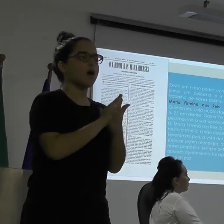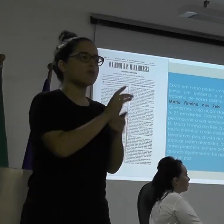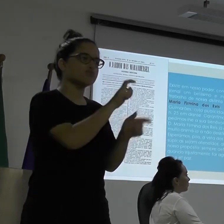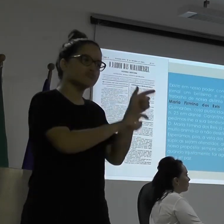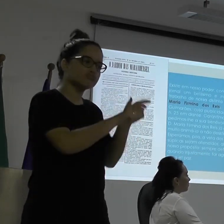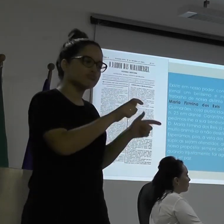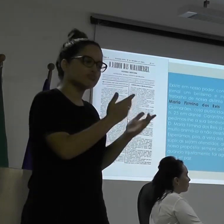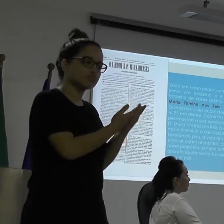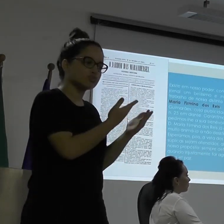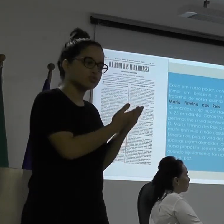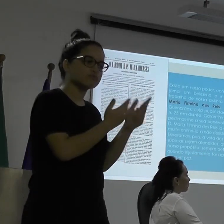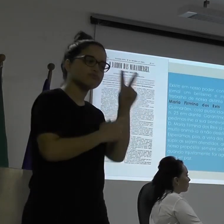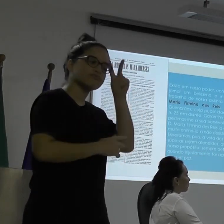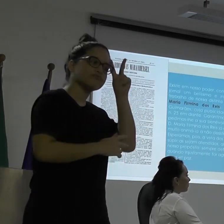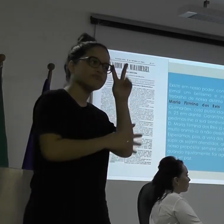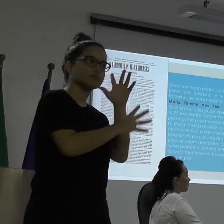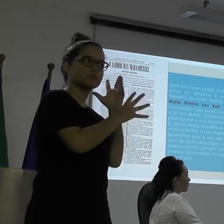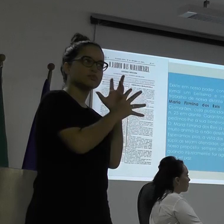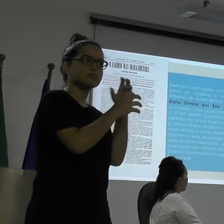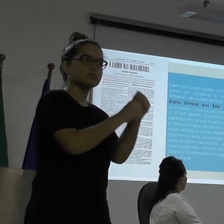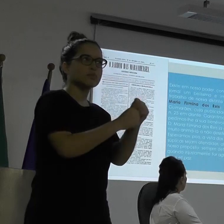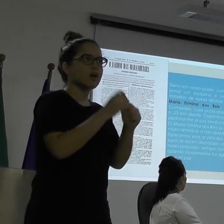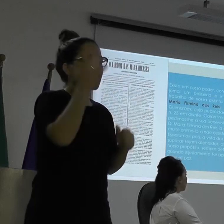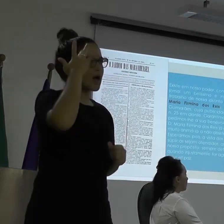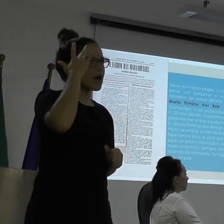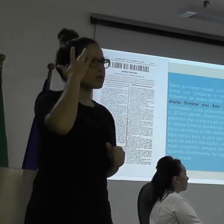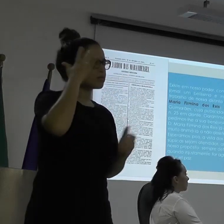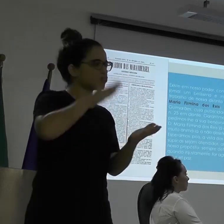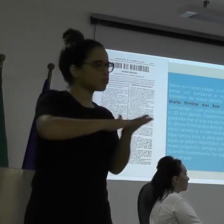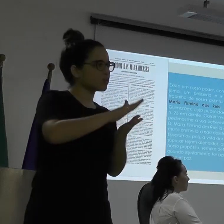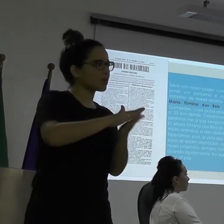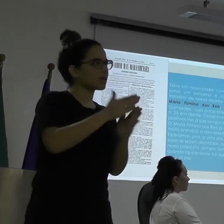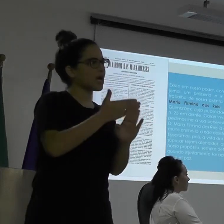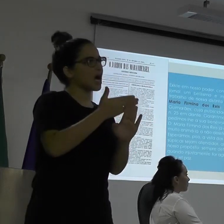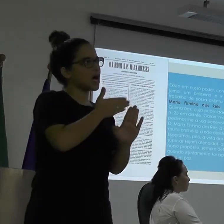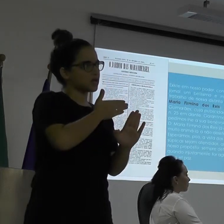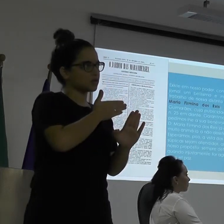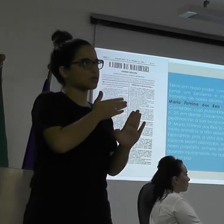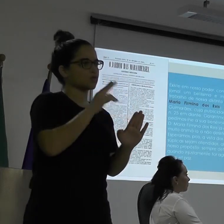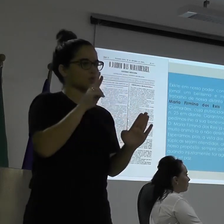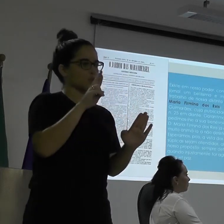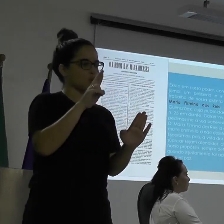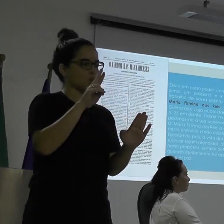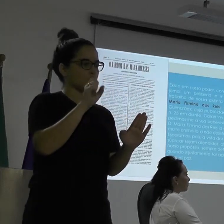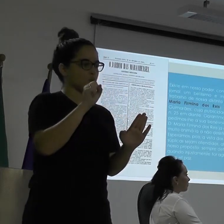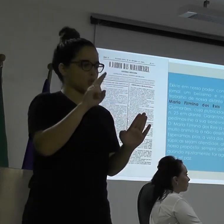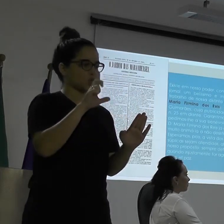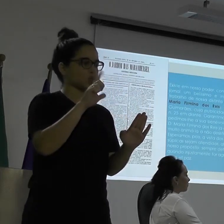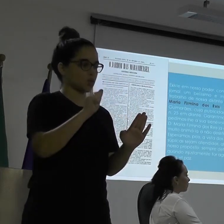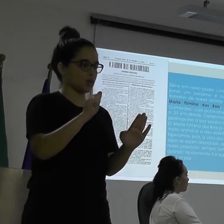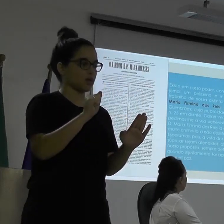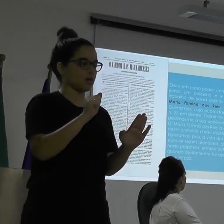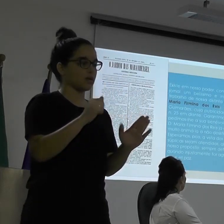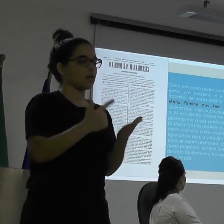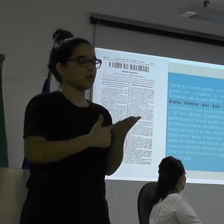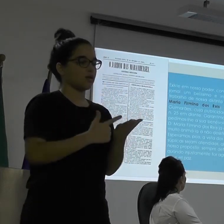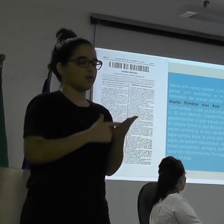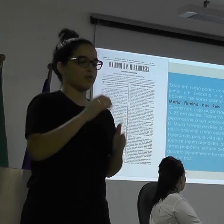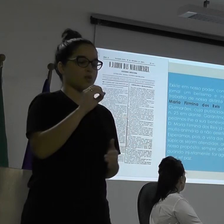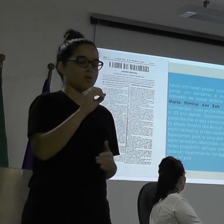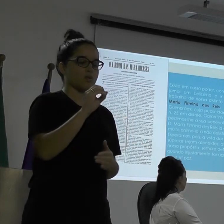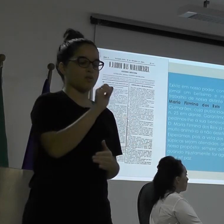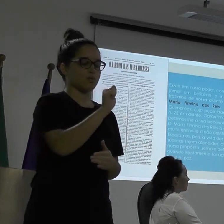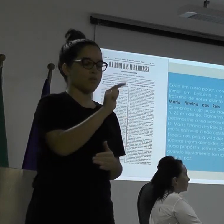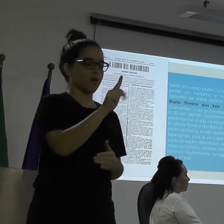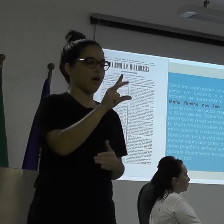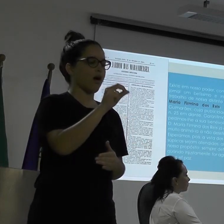e estudiosos, deve ter sido publicado antes do romance Úrsula. O álbum é composto de pequenos